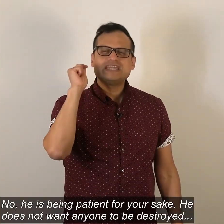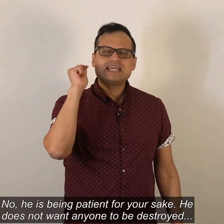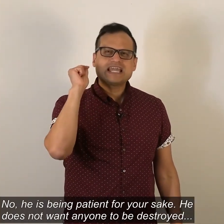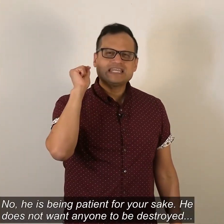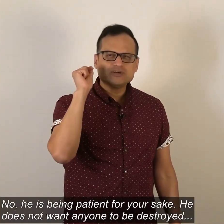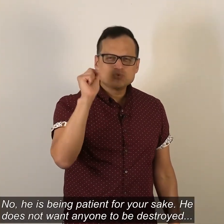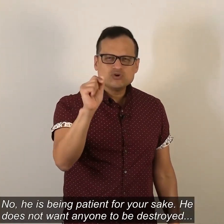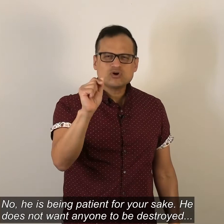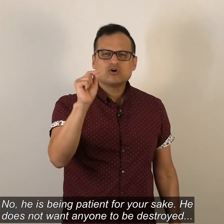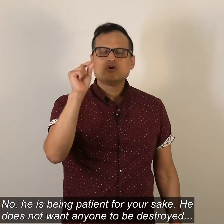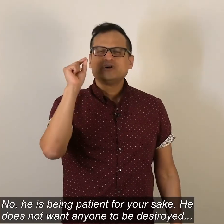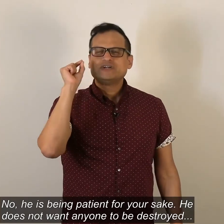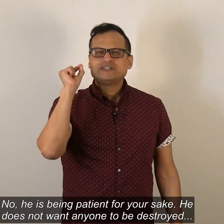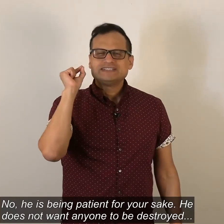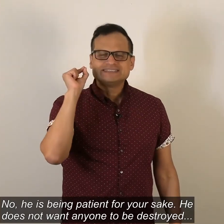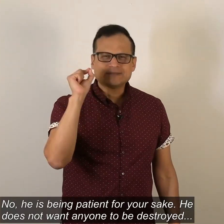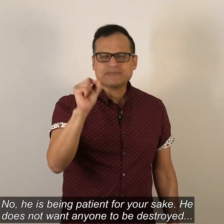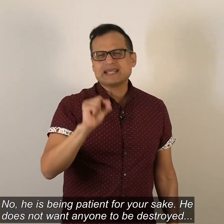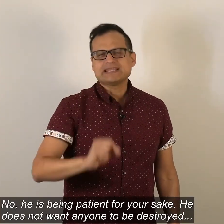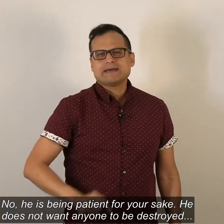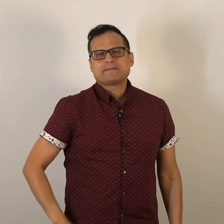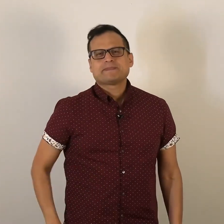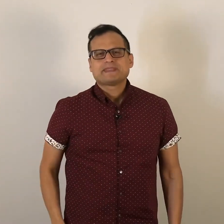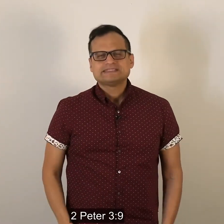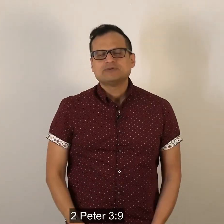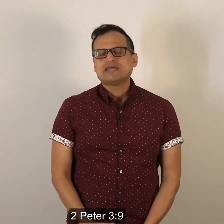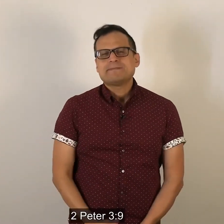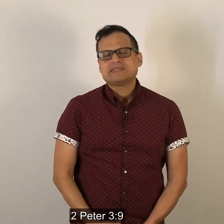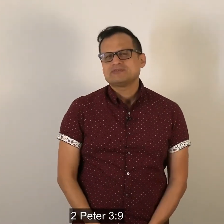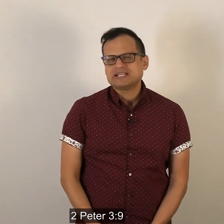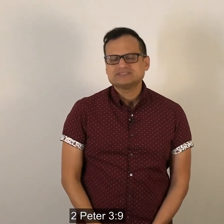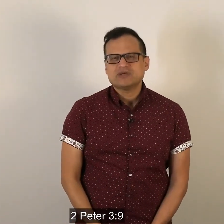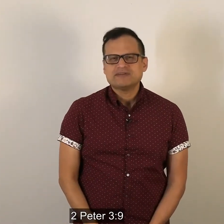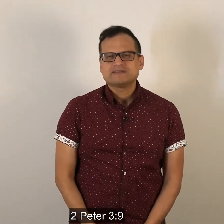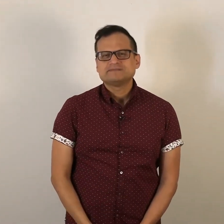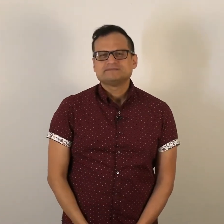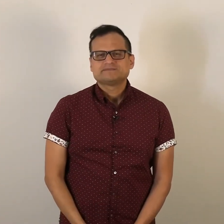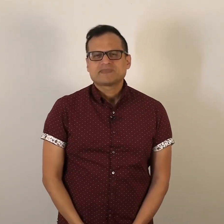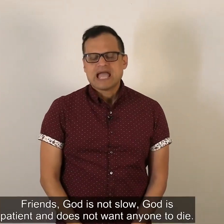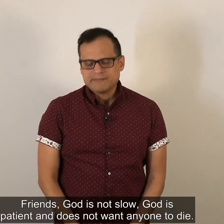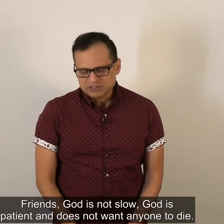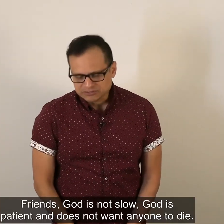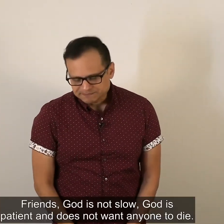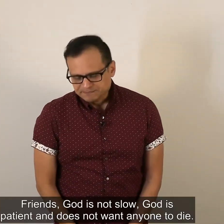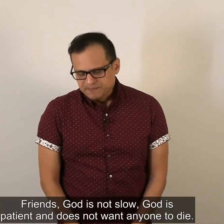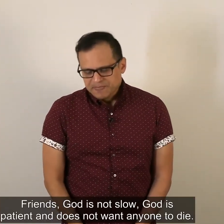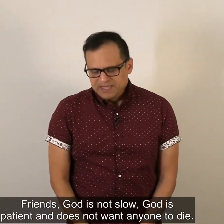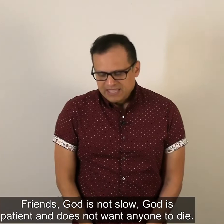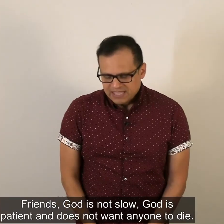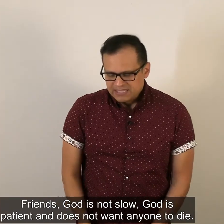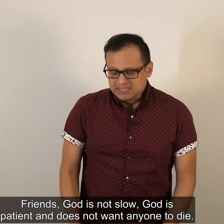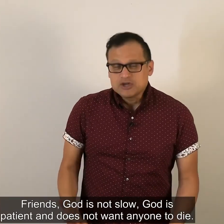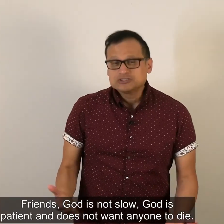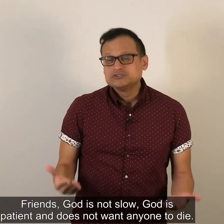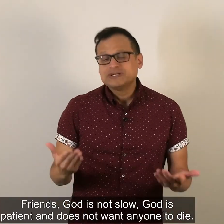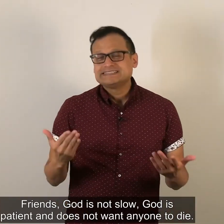que ninguno se pierda. Segunda de Pedro 3:9. Amigos, Dios no es